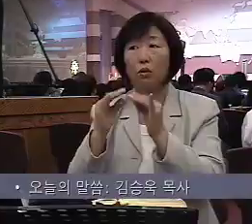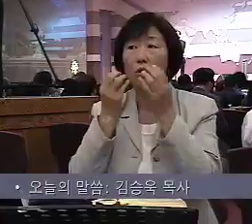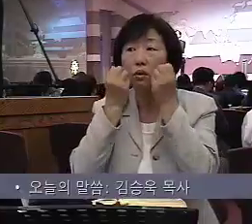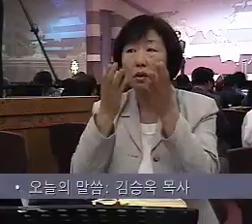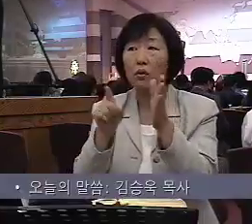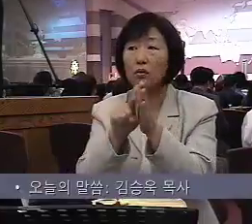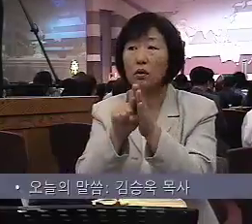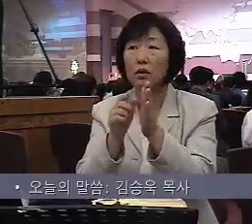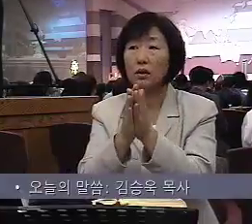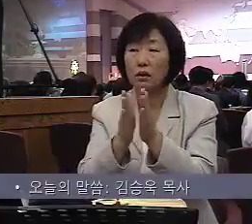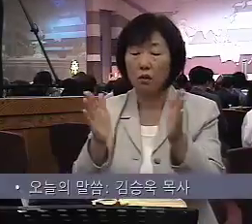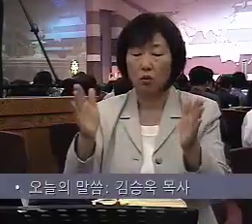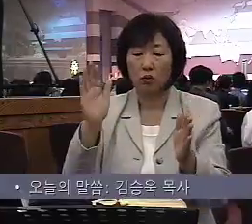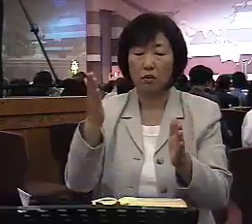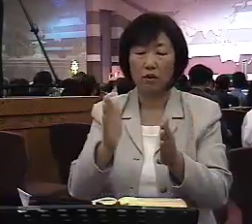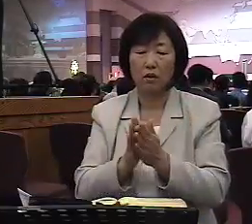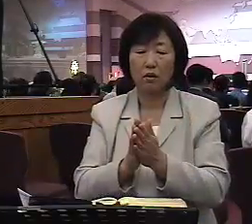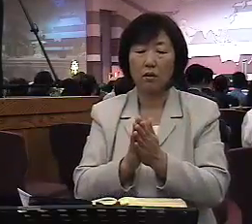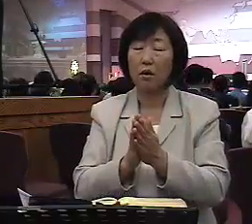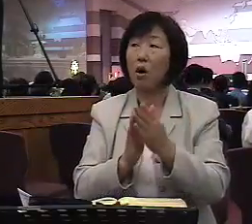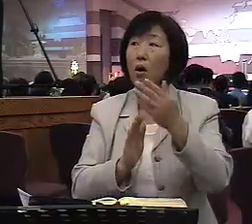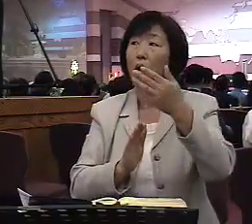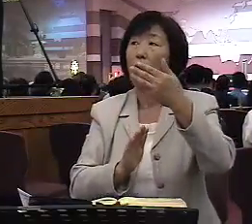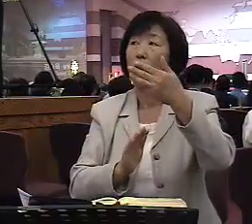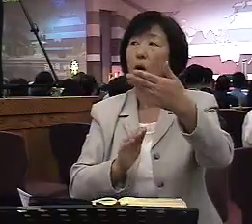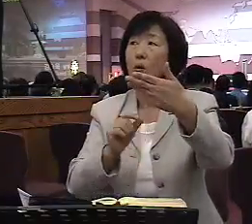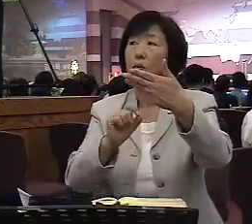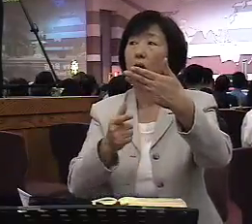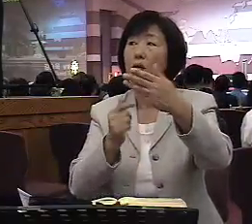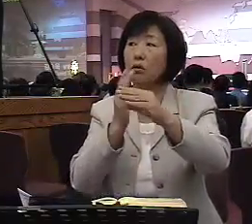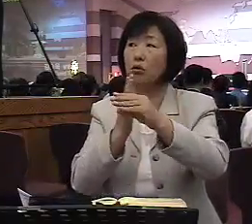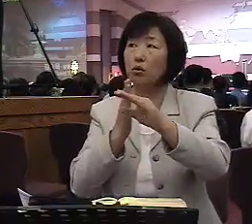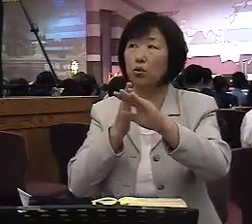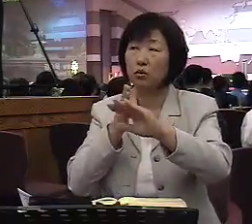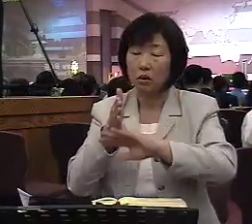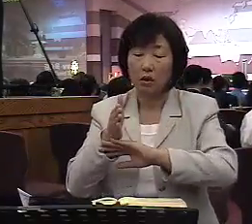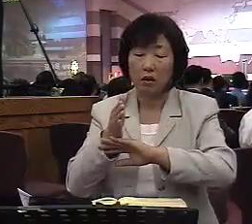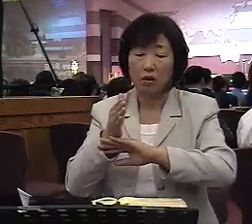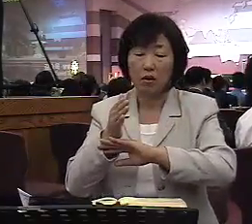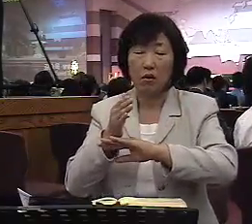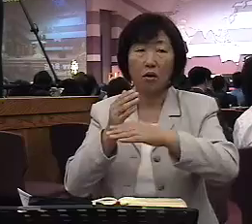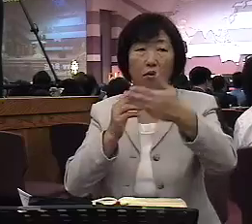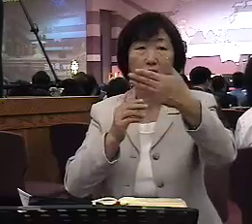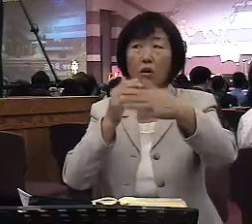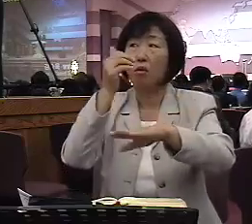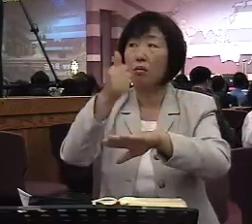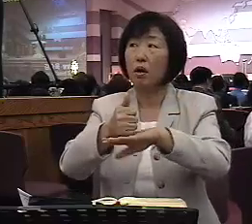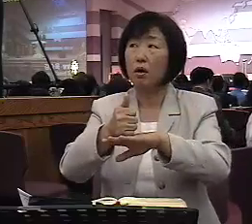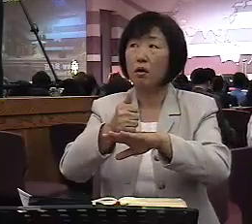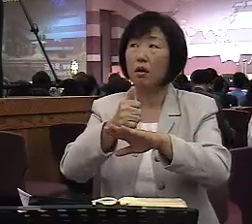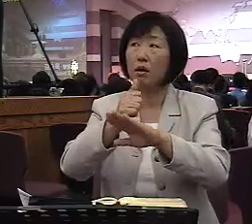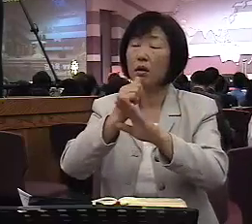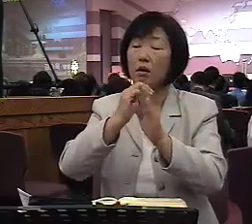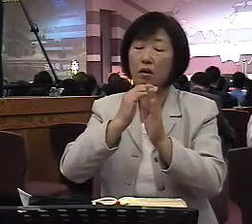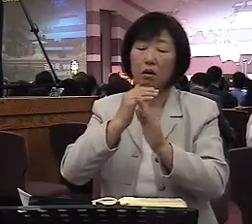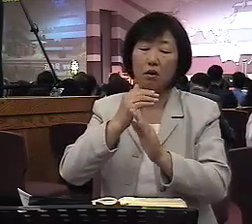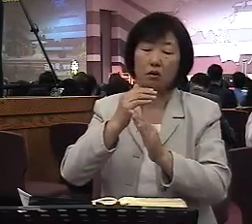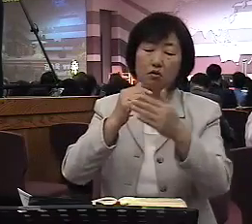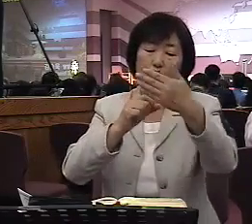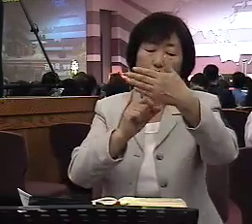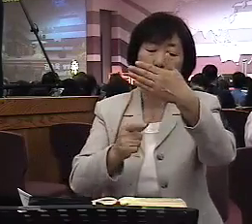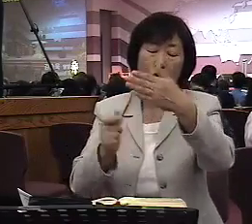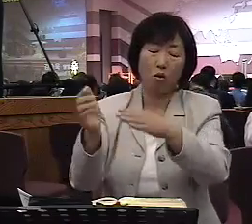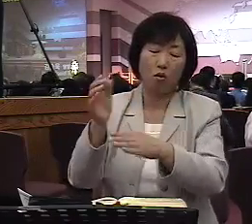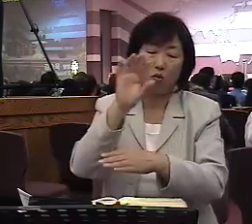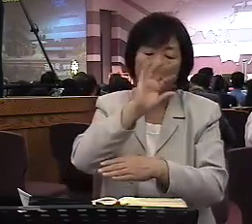리듬이 시작이 됩니다. 8월 중순이 지나고 8월 말을 향해 가면서 9월이 되면은 이제